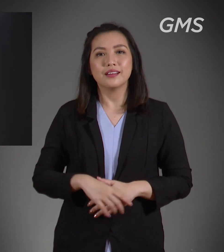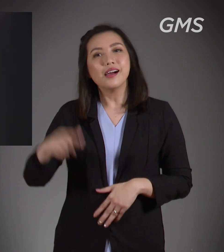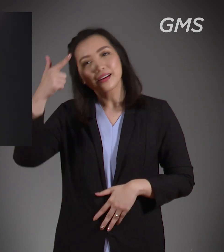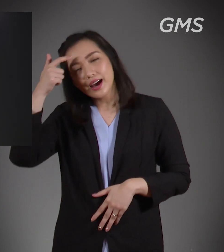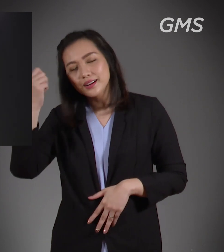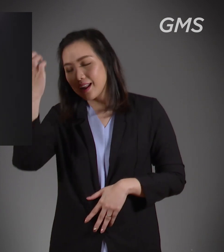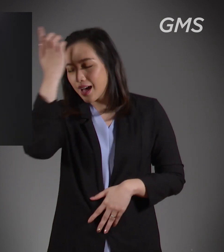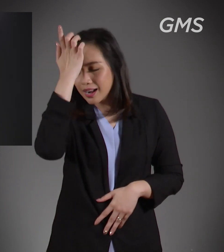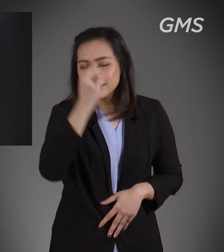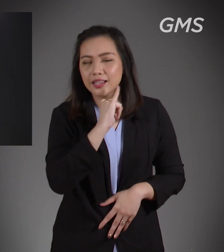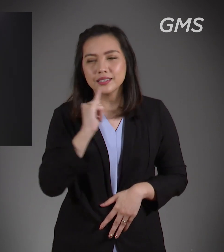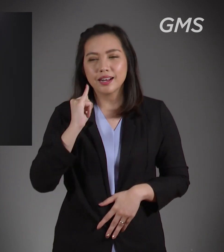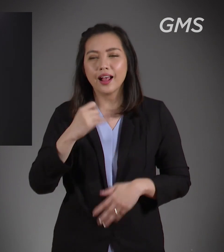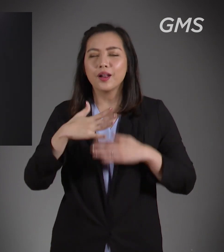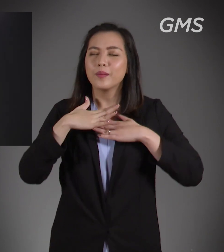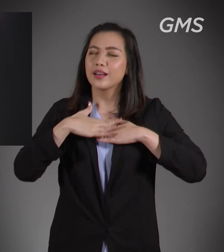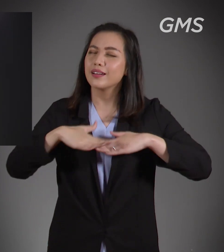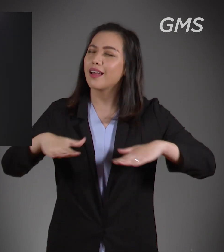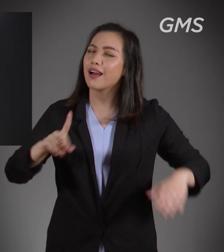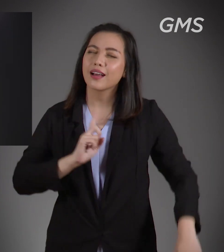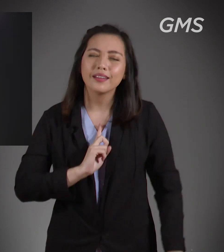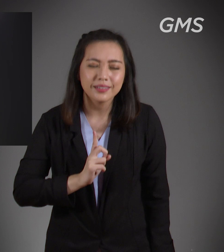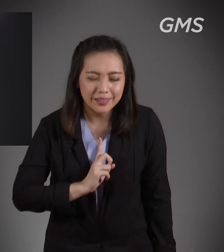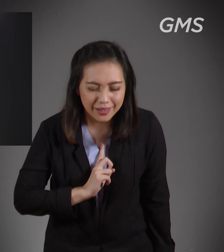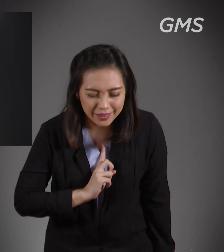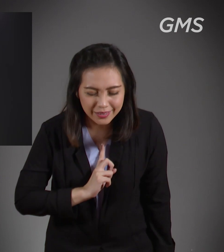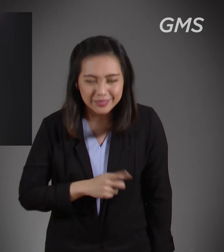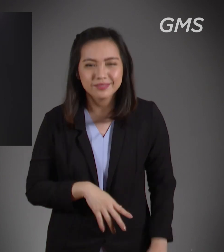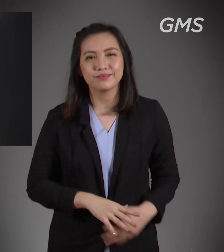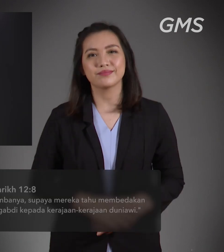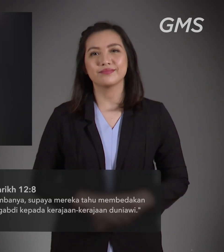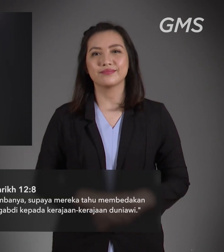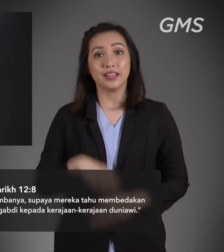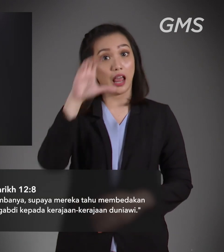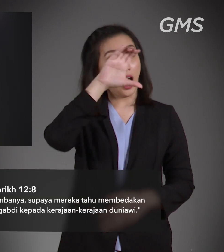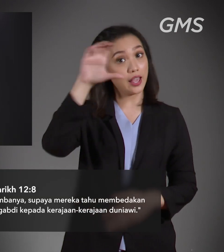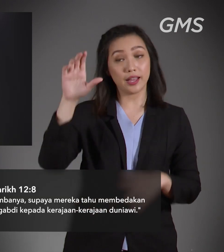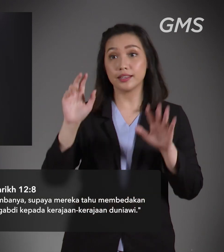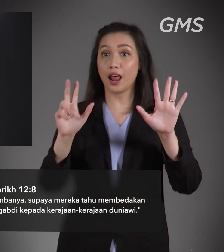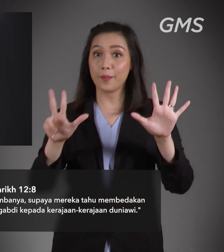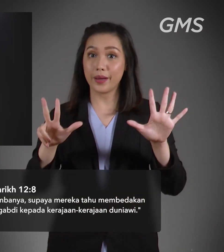aku tidak akan memusnahkan. Tetapi di ayat ke-8,